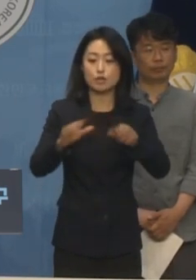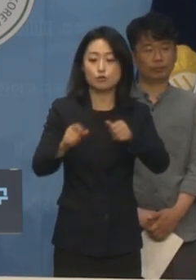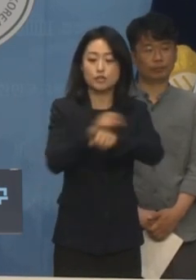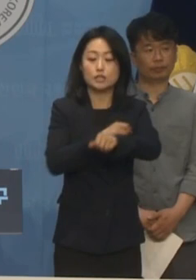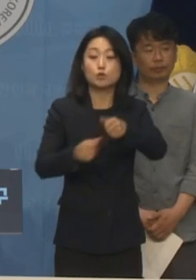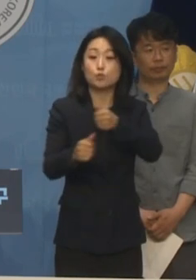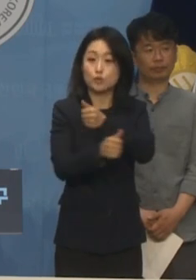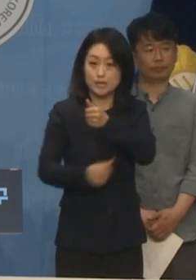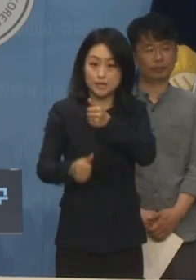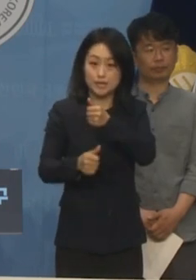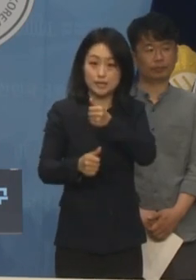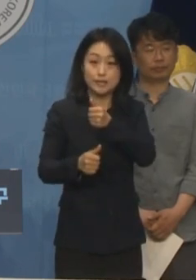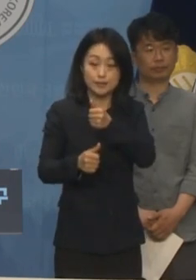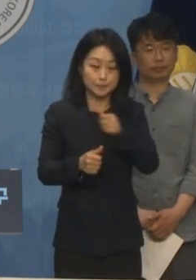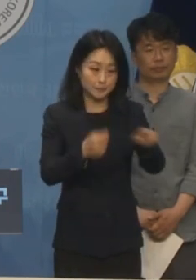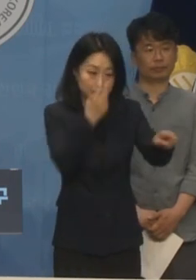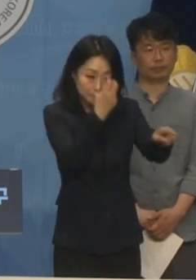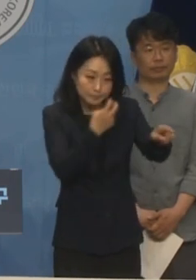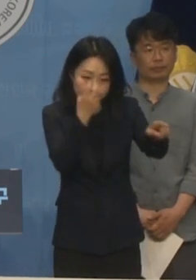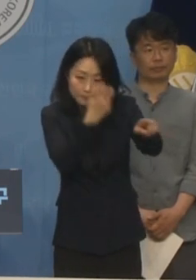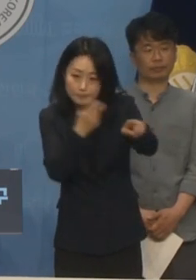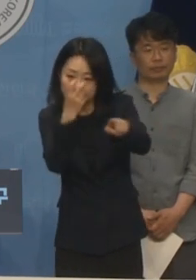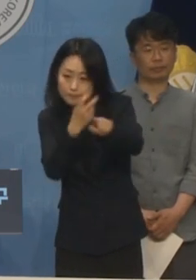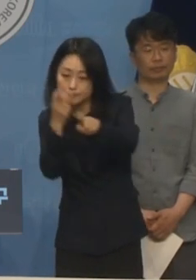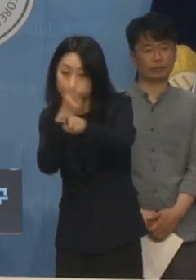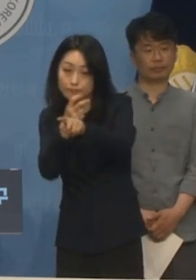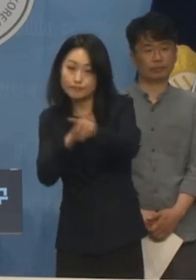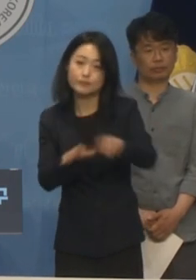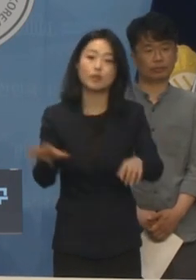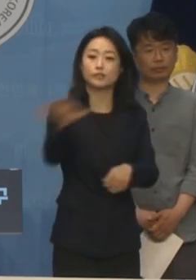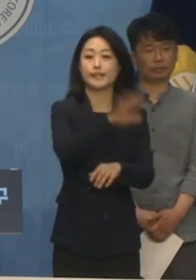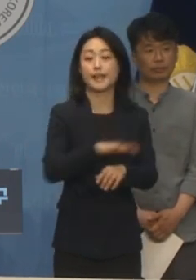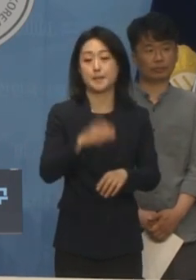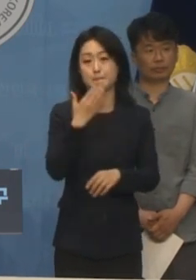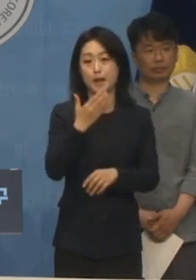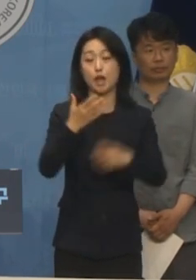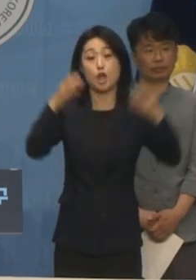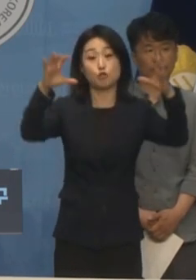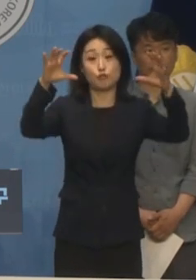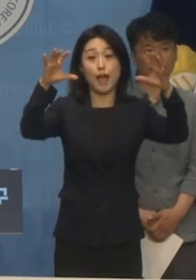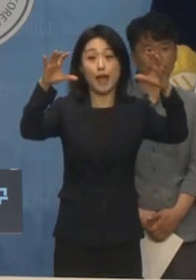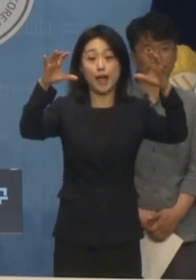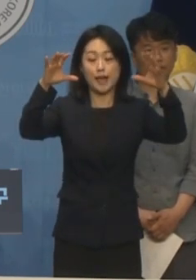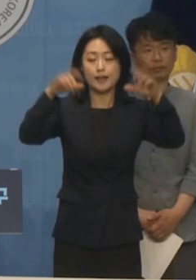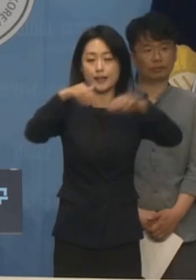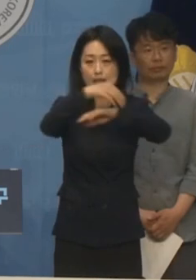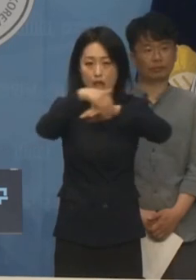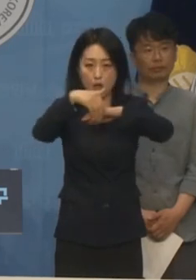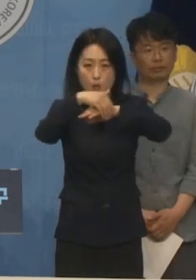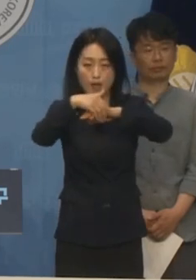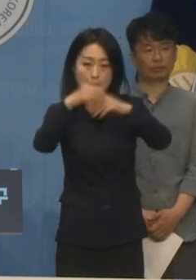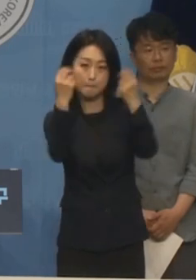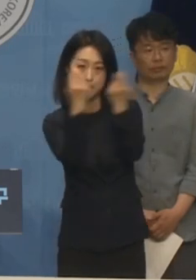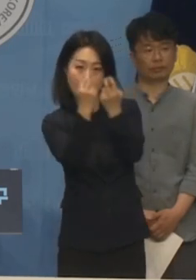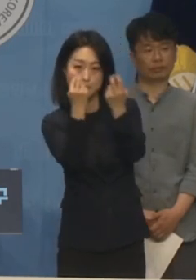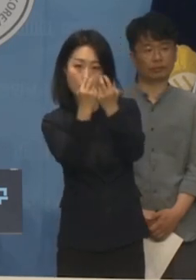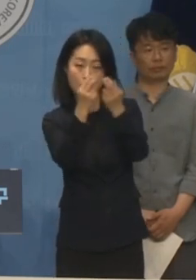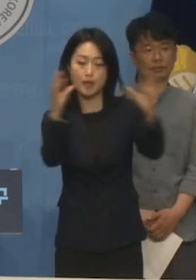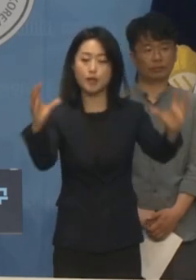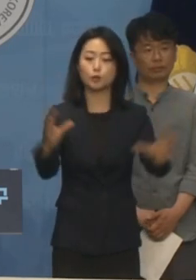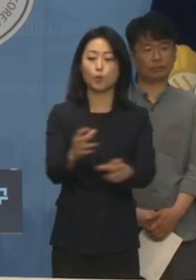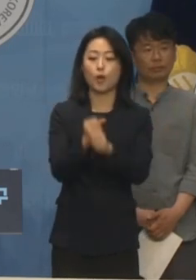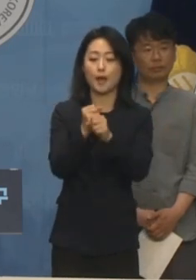간 칸막이, 국회 상임위 간 칸막이를 넘어 국가 차원의 대책과 이행 방안을